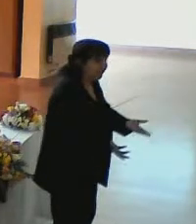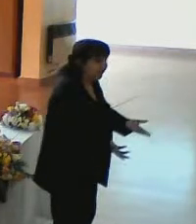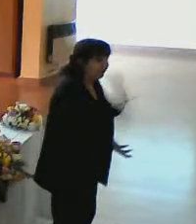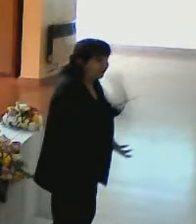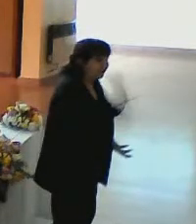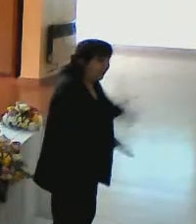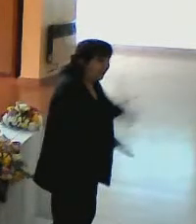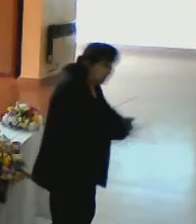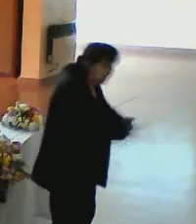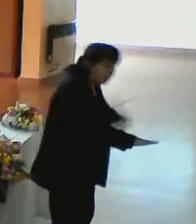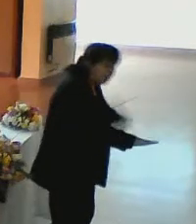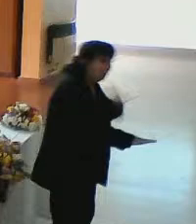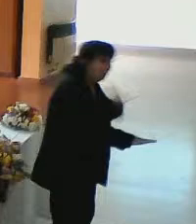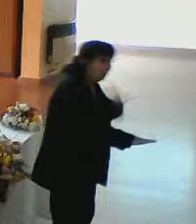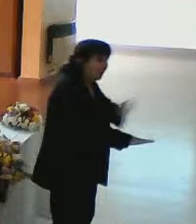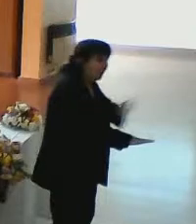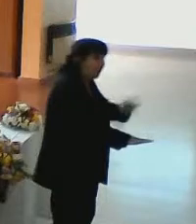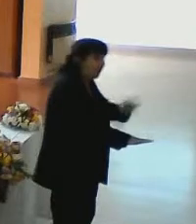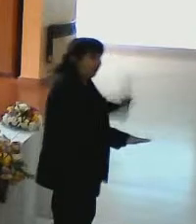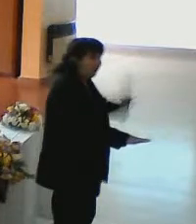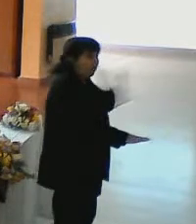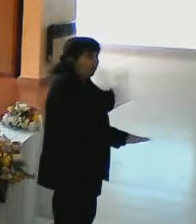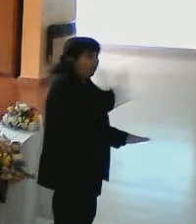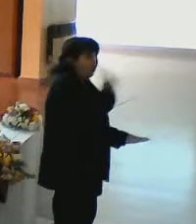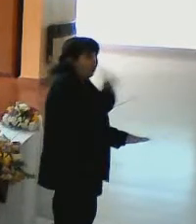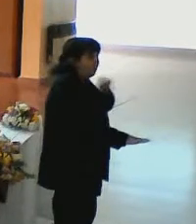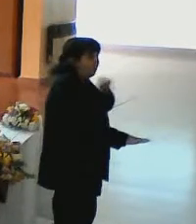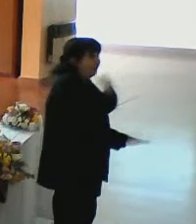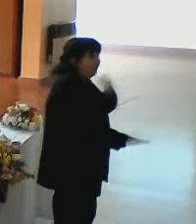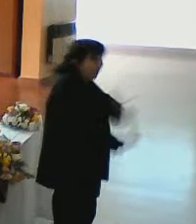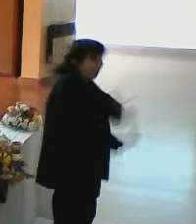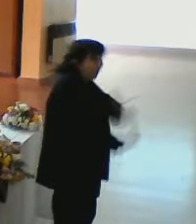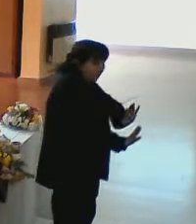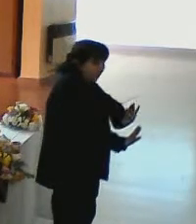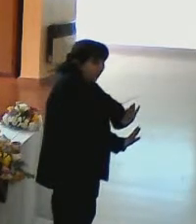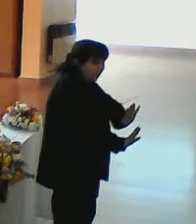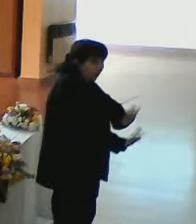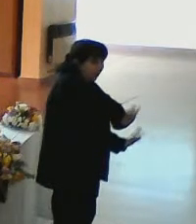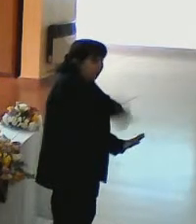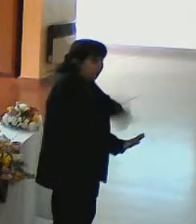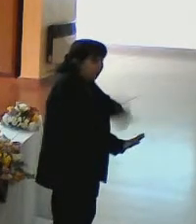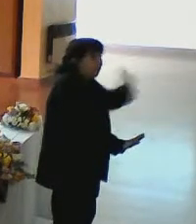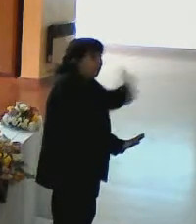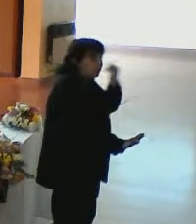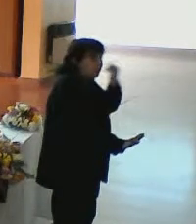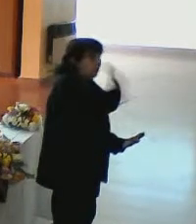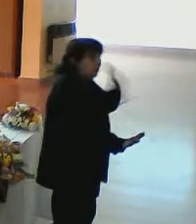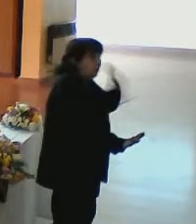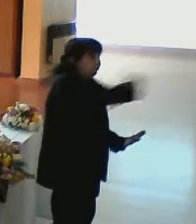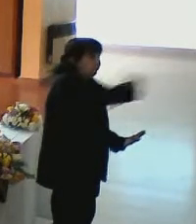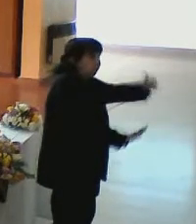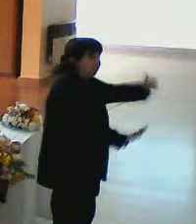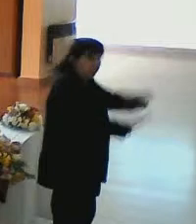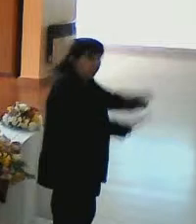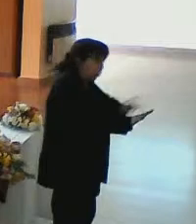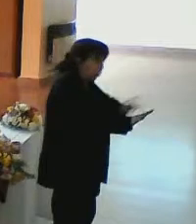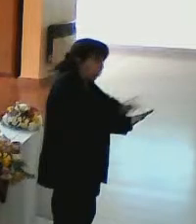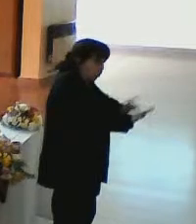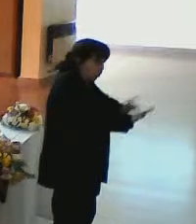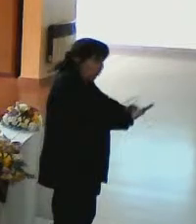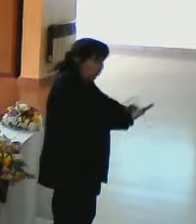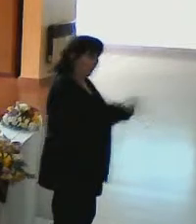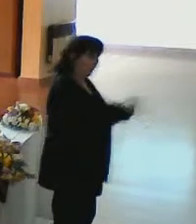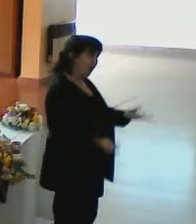la autorregulación son diferentes respuestas que tienen los niños frente a estímulos internos y externos. Por